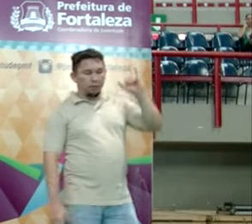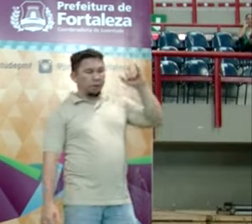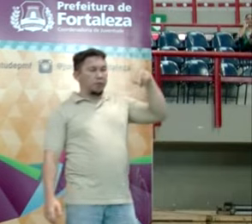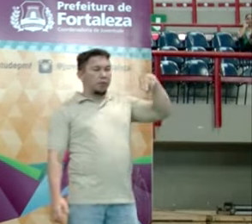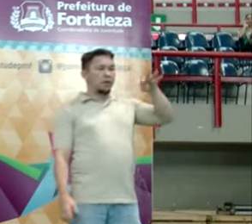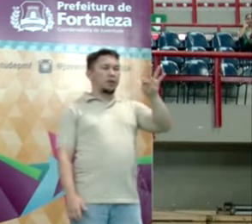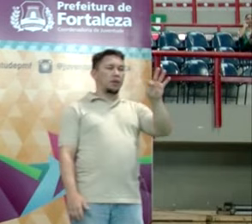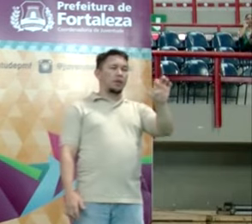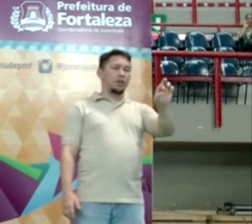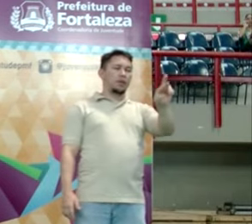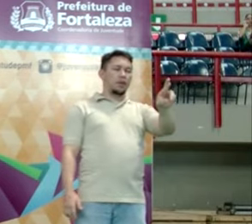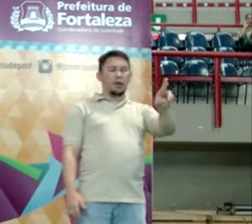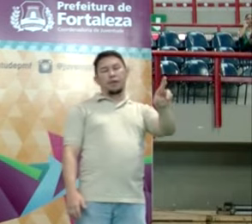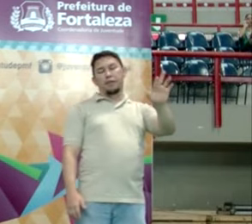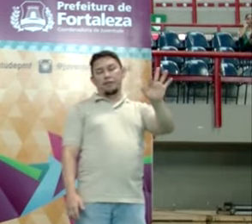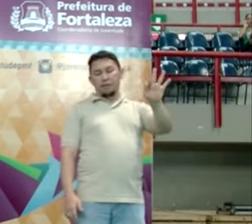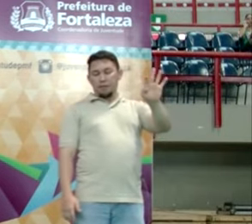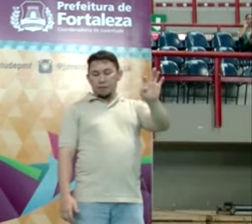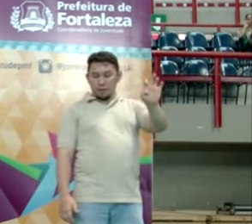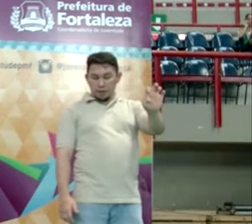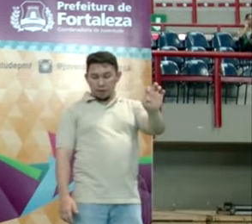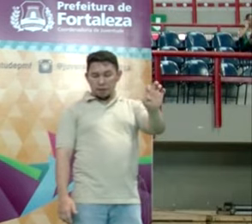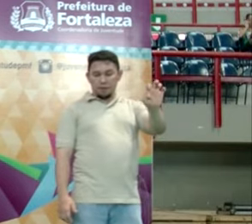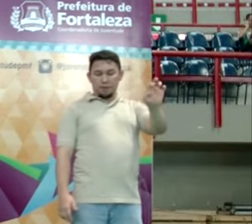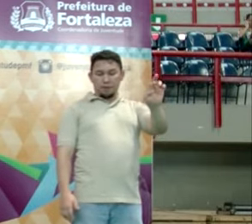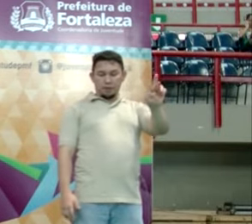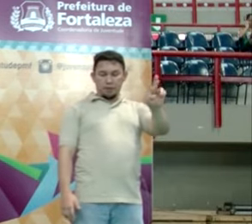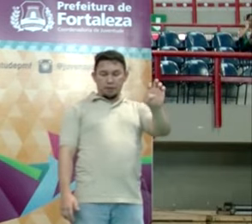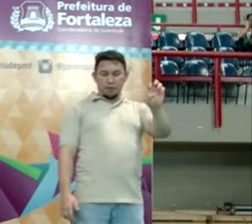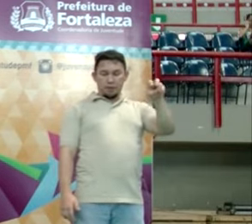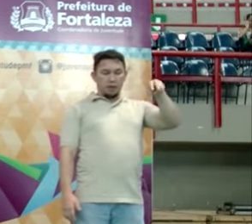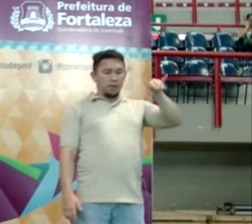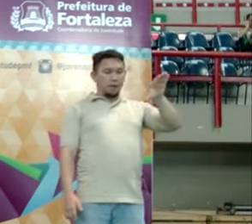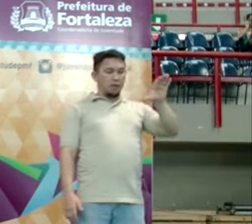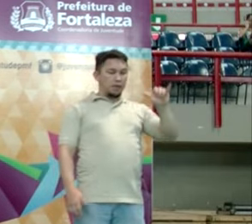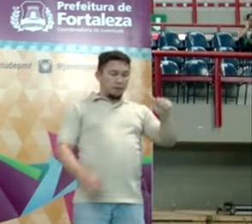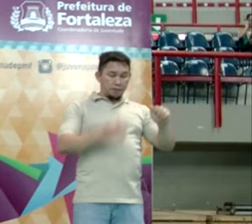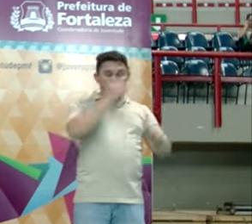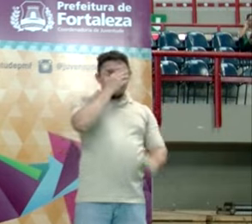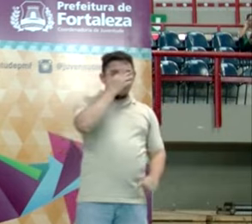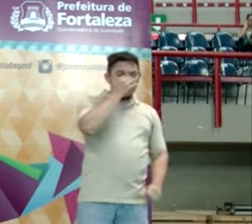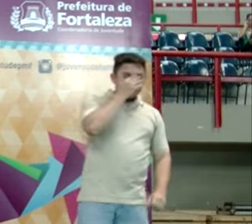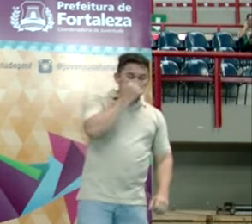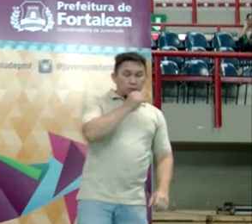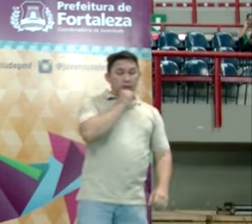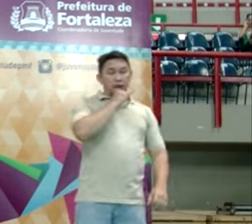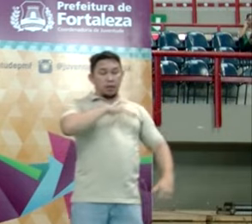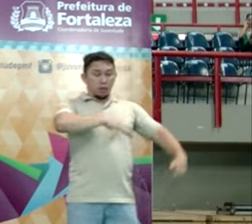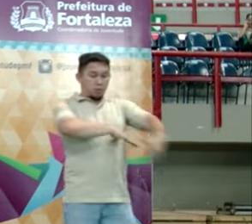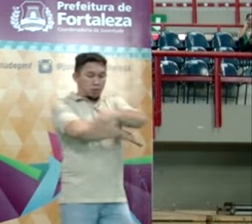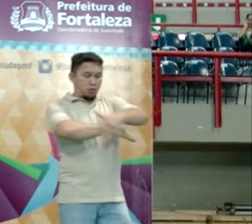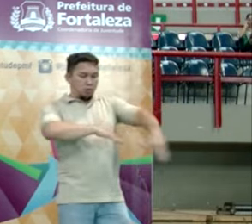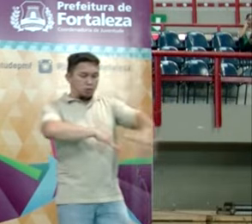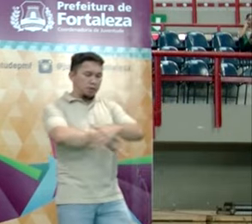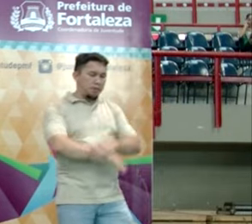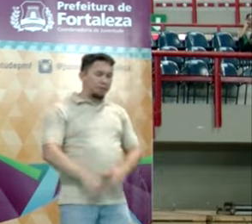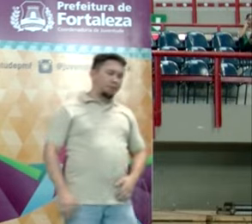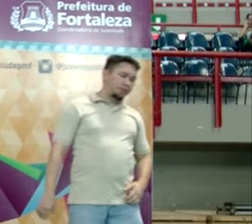Interferência. Opa, eu estou passando numa rua. Questão já caiu na prova do Enem,